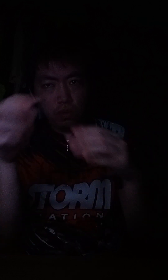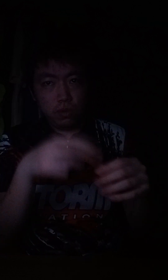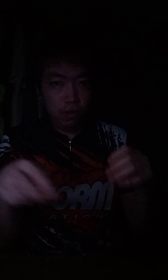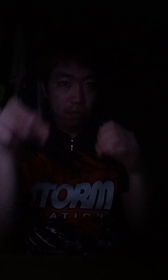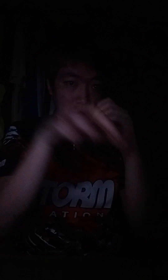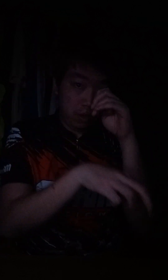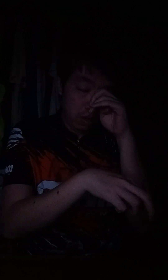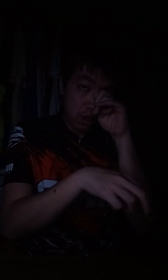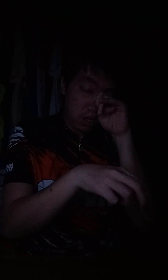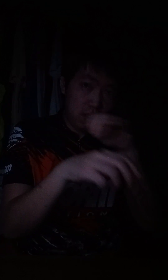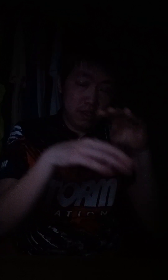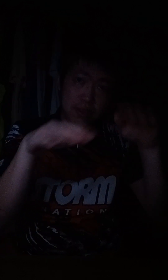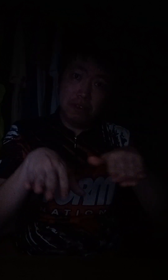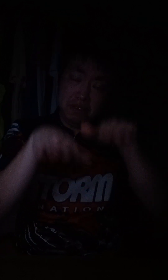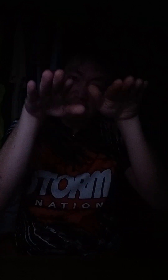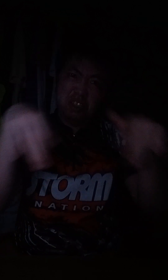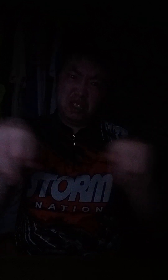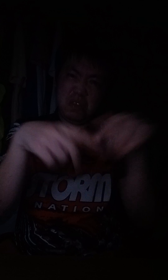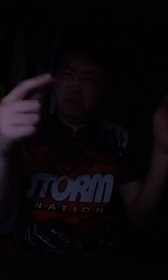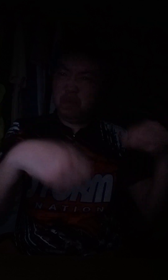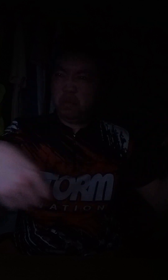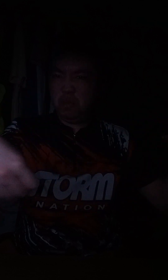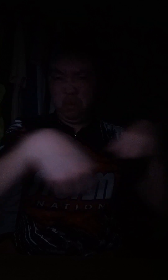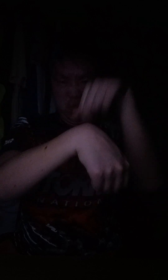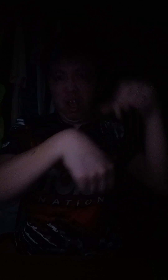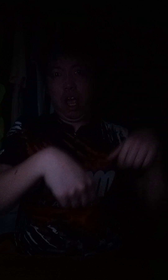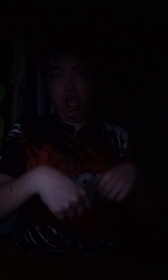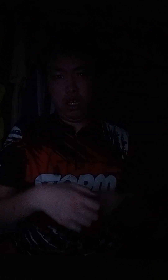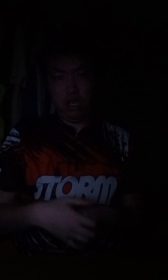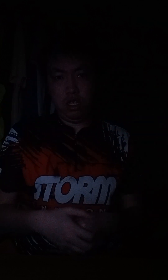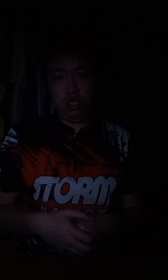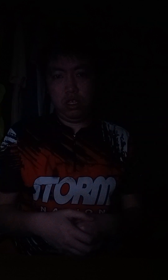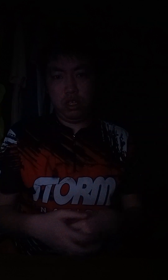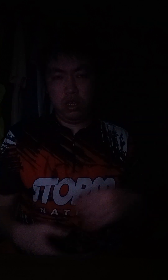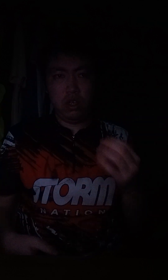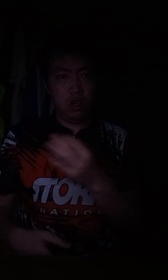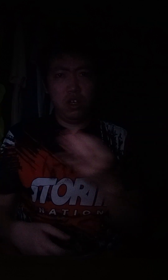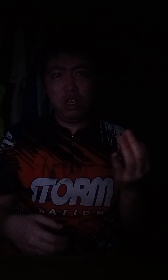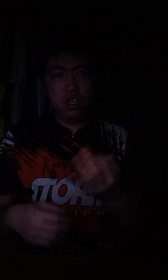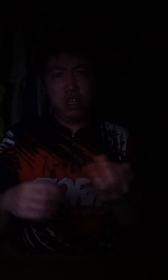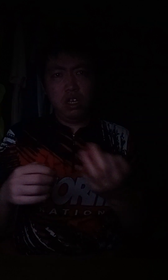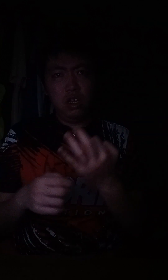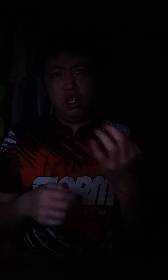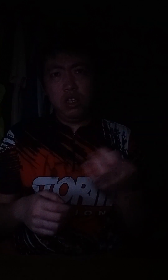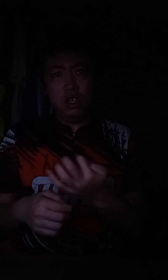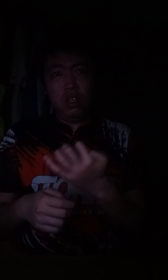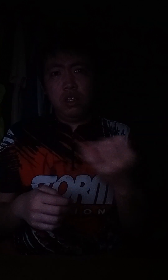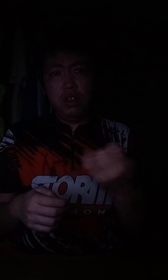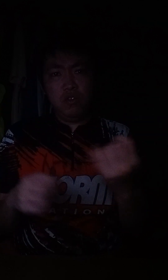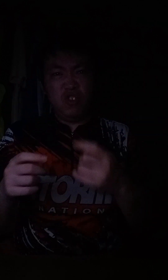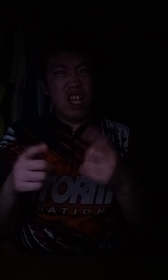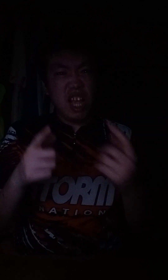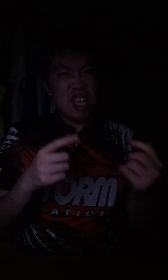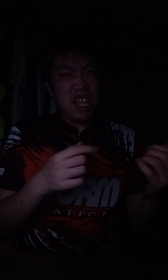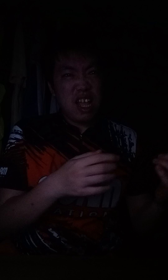넘어 쌓여있던 흙더미를 들이받았습니다. 농담까지 있죠. 인도미로 가면서